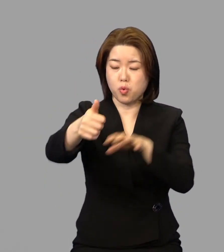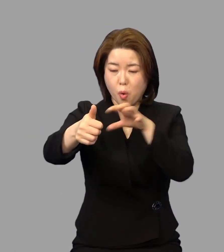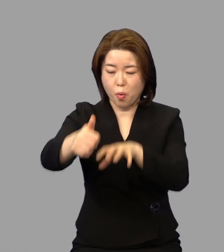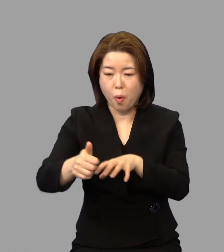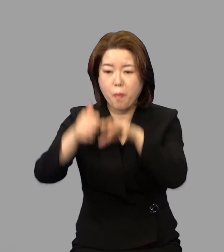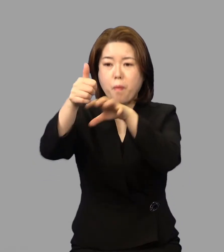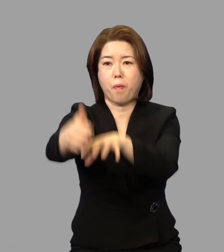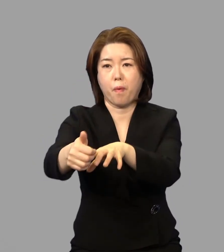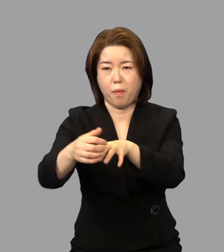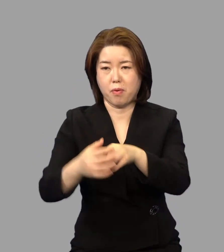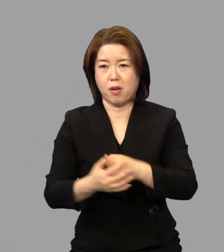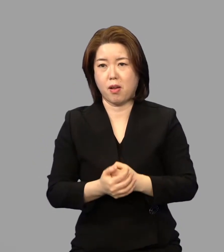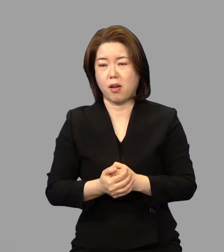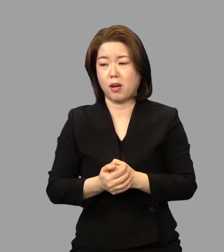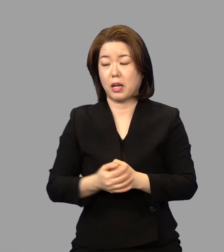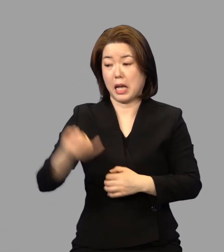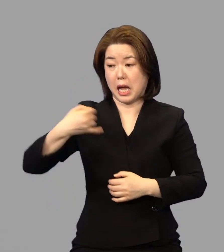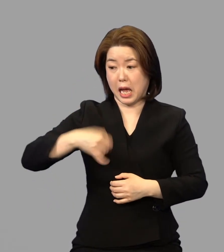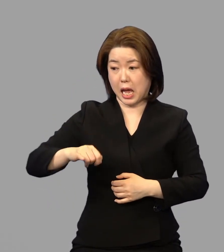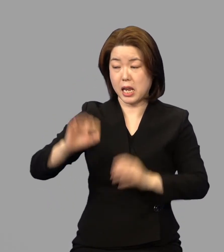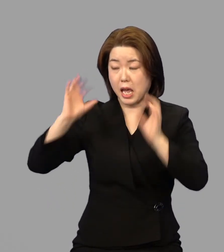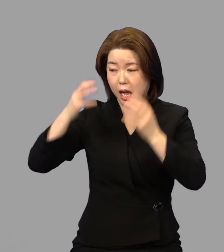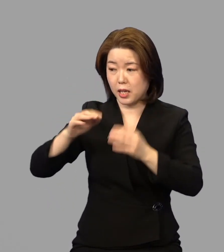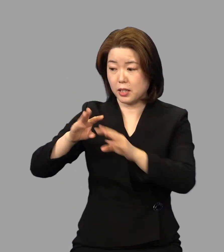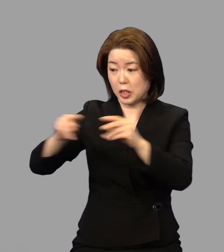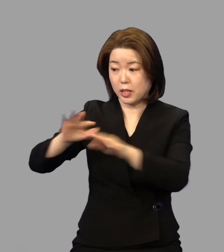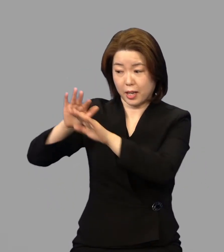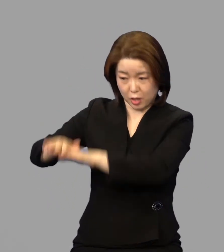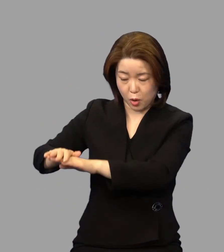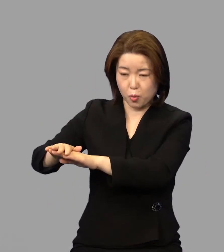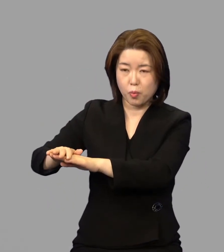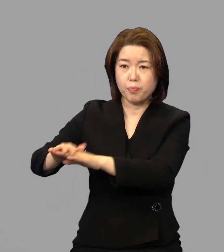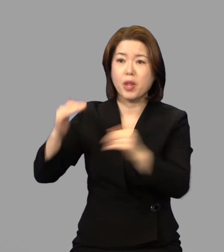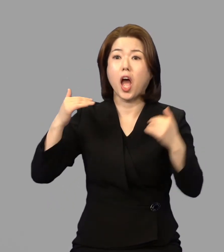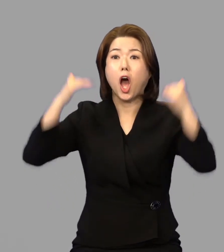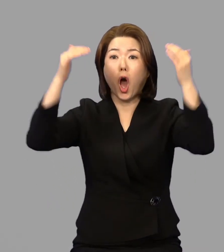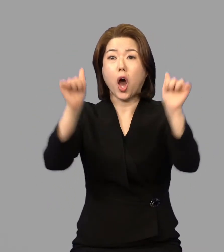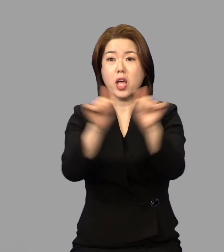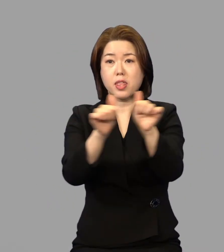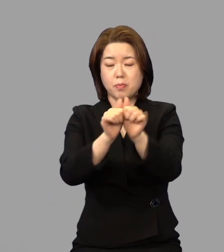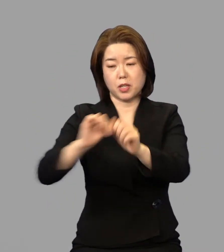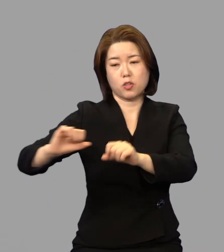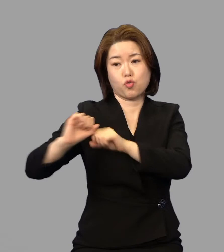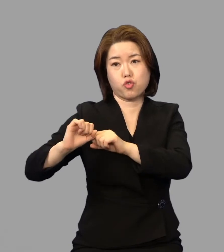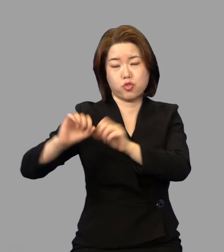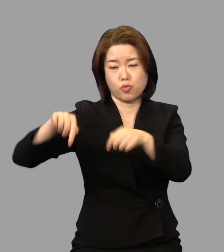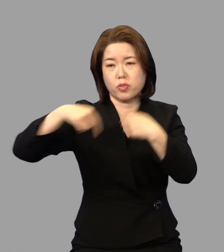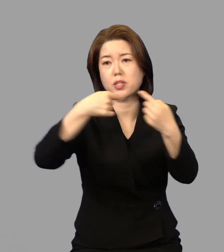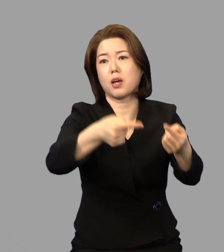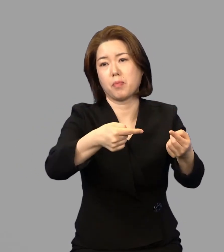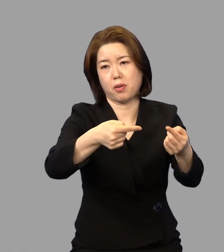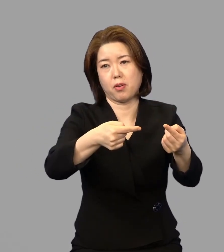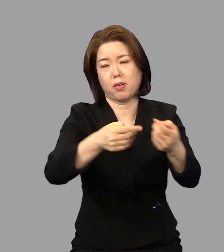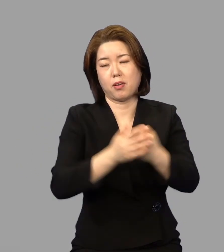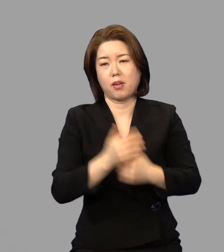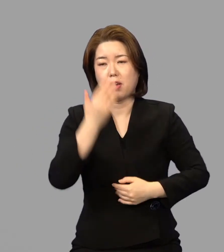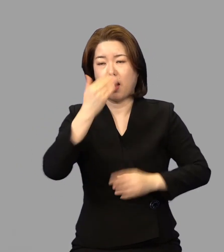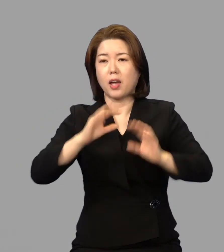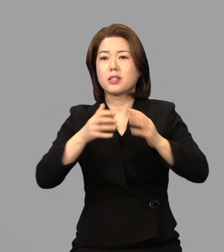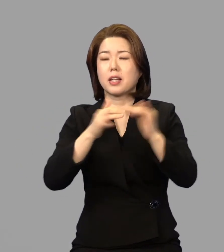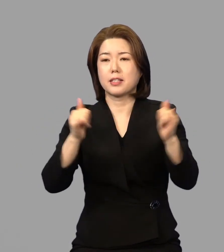아내와 아이들 그 땅에 남겨두고 그리고 장정들은 군사가 되어서 이스라엘